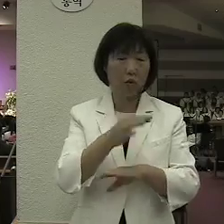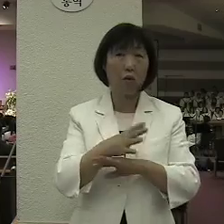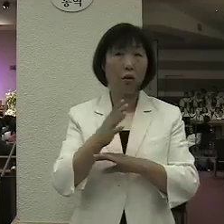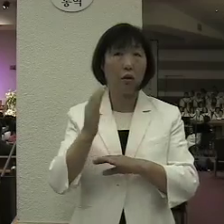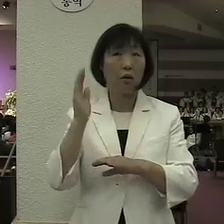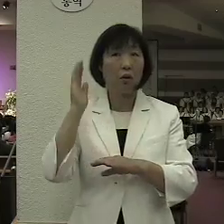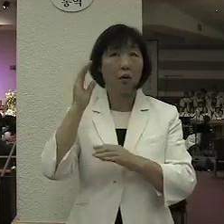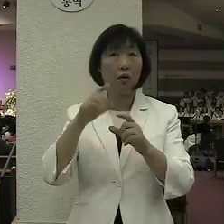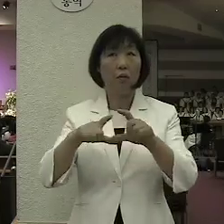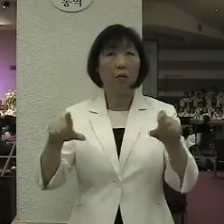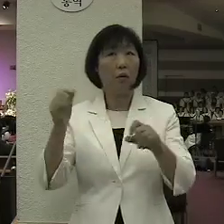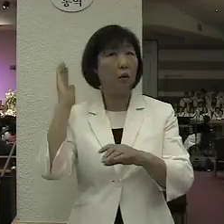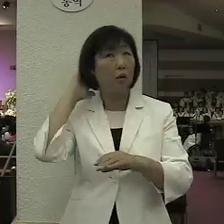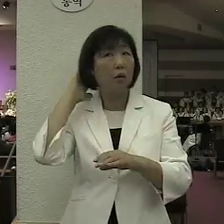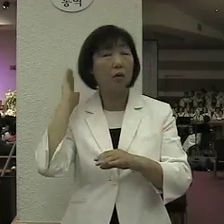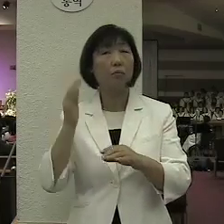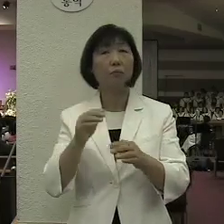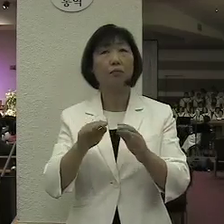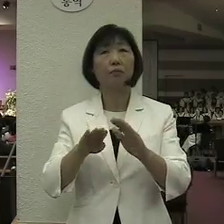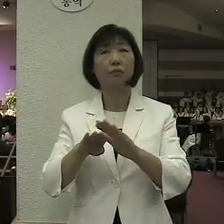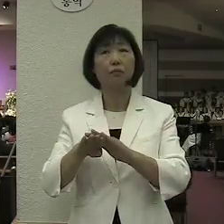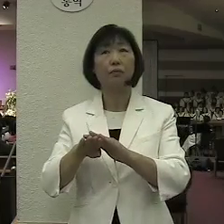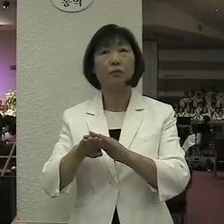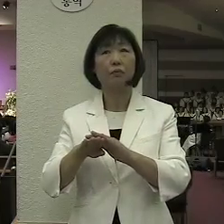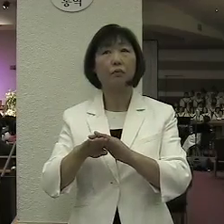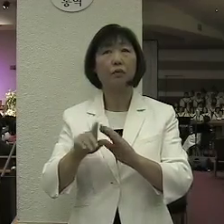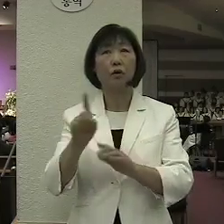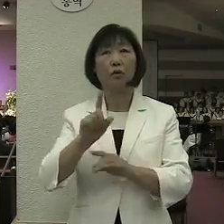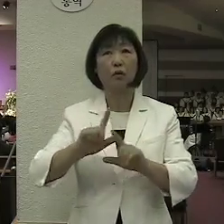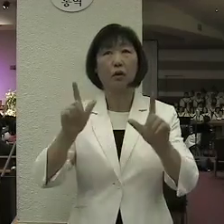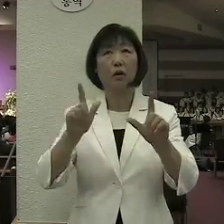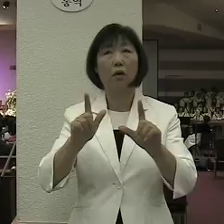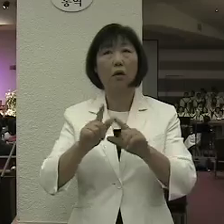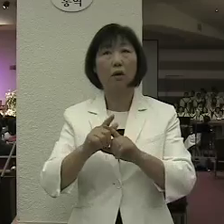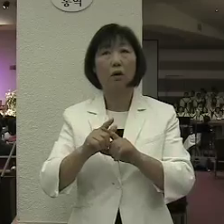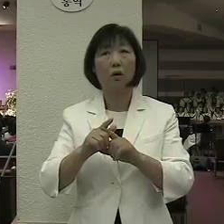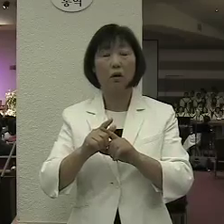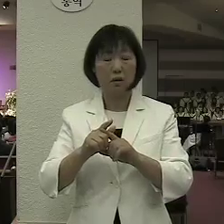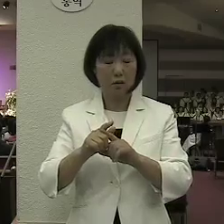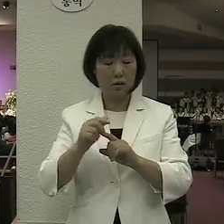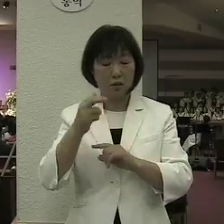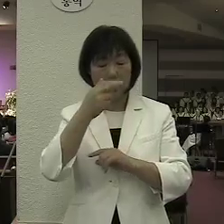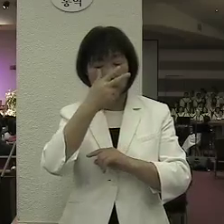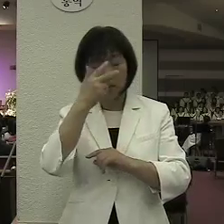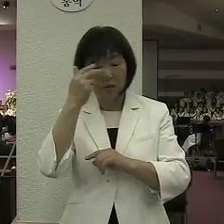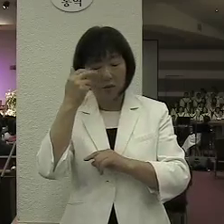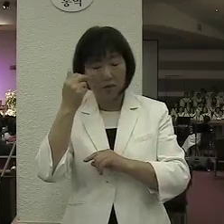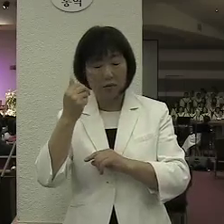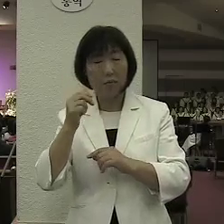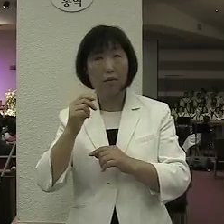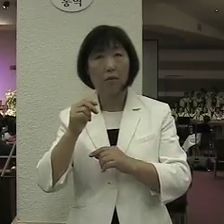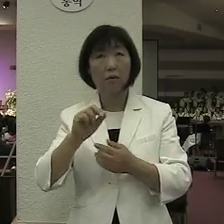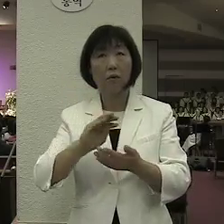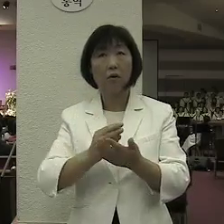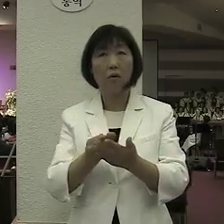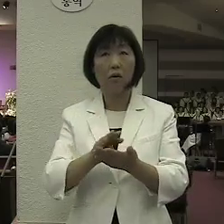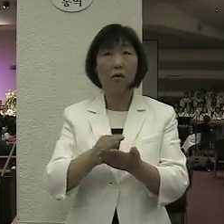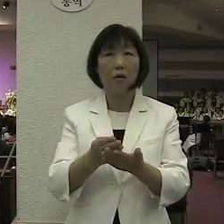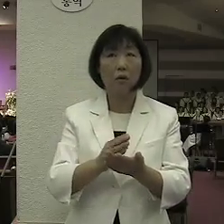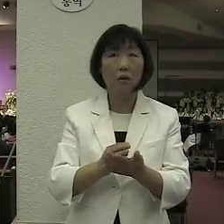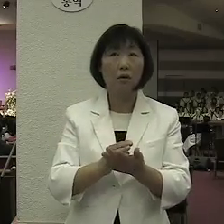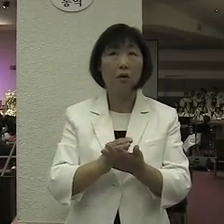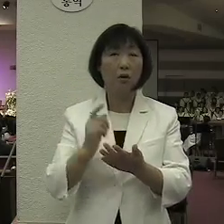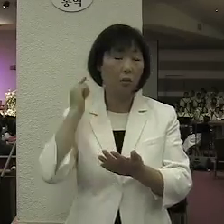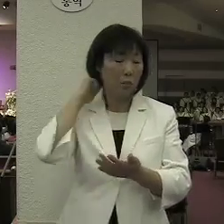시작합니다. 드럭을 하면서 나중에 그 패러노이아, 편집증이 생기면서 그는 두려워서 이렇게 가만히 있을 수가 없는 병에 걸리게